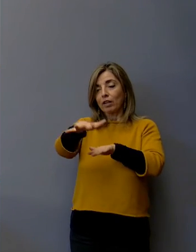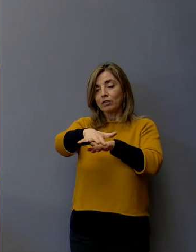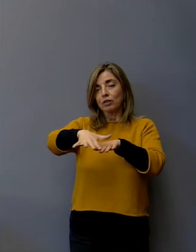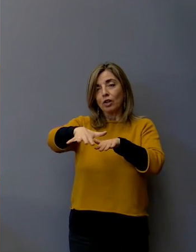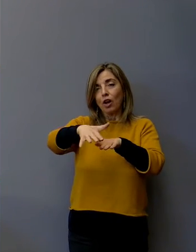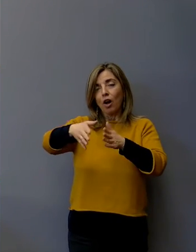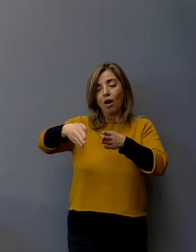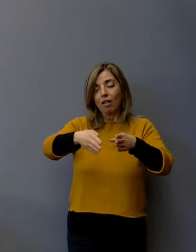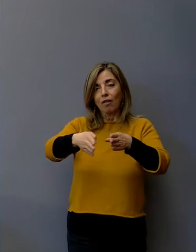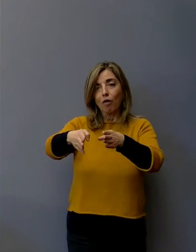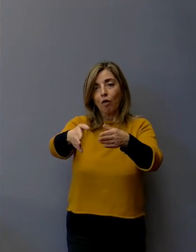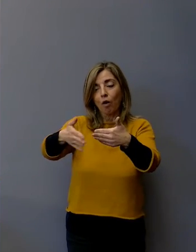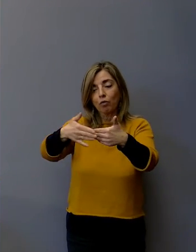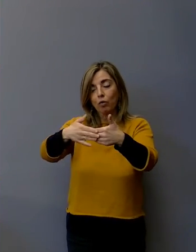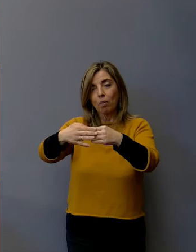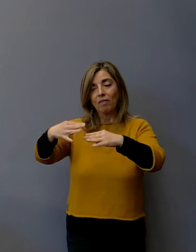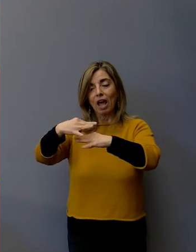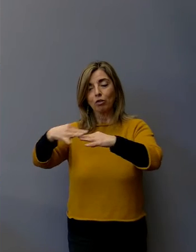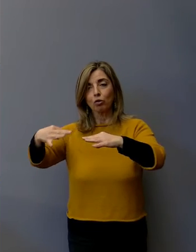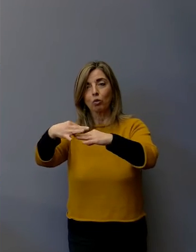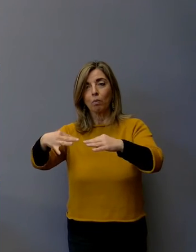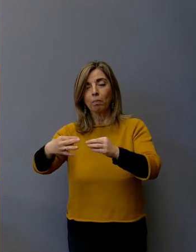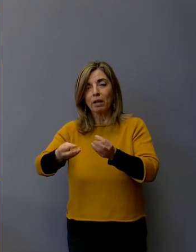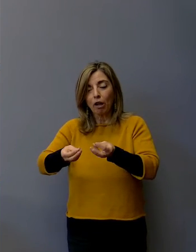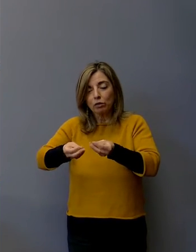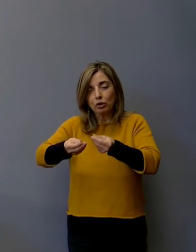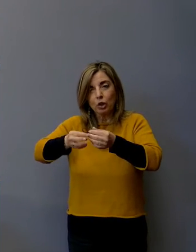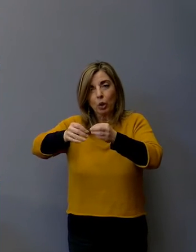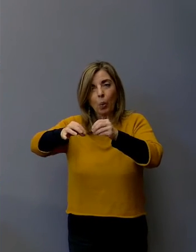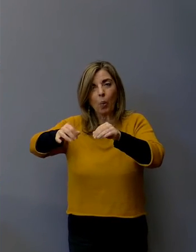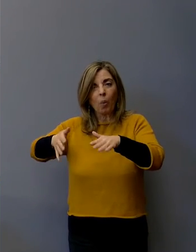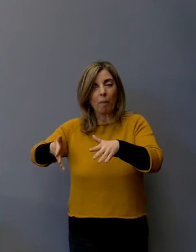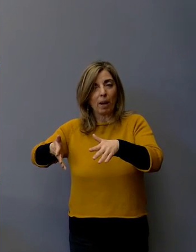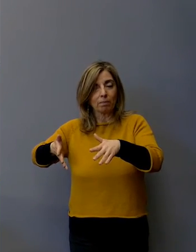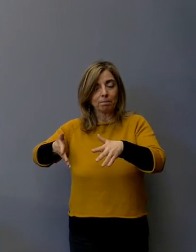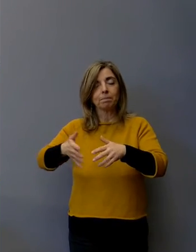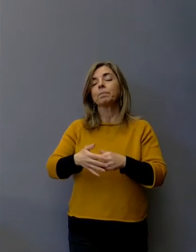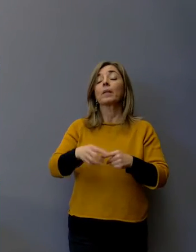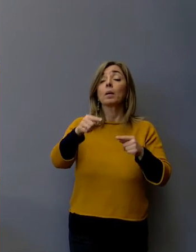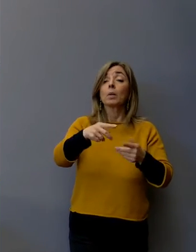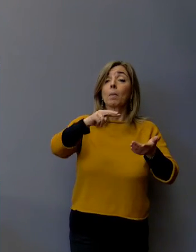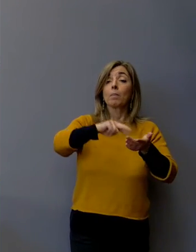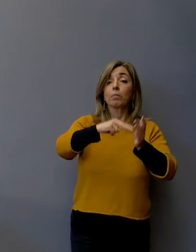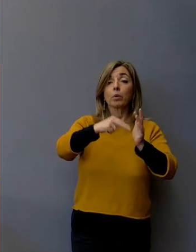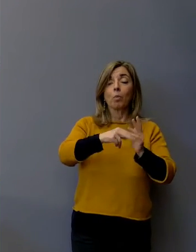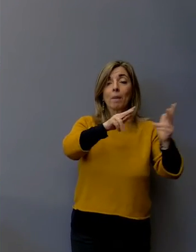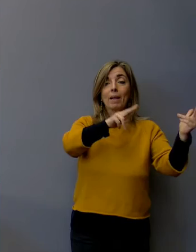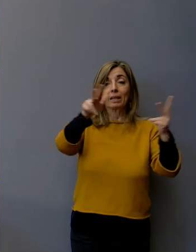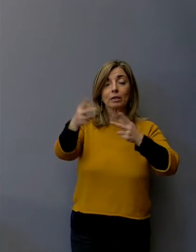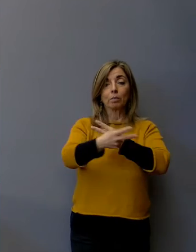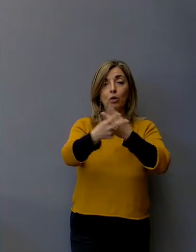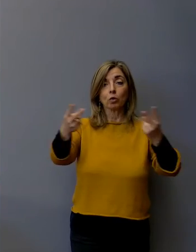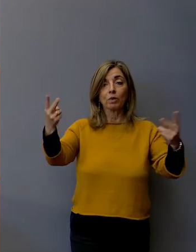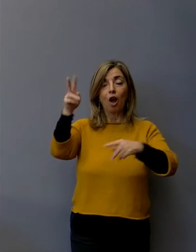schiuma ci permettiamo di dubitare che la soluzione che avete in mente per il trasporto pubblico le linee dei filobus finanziate con